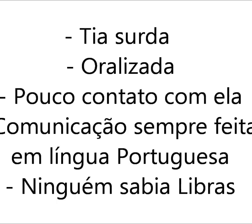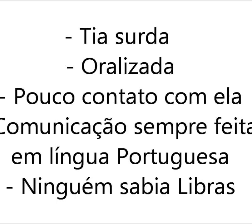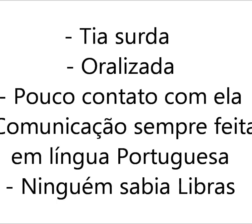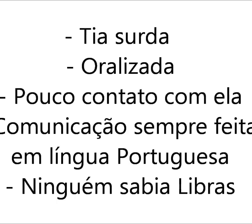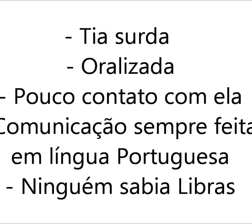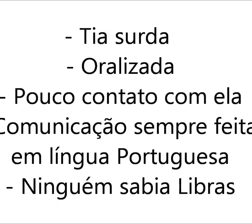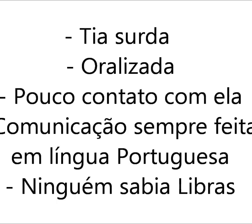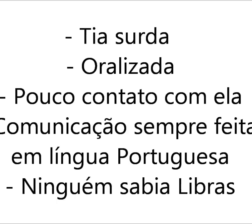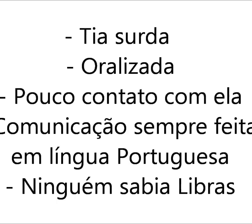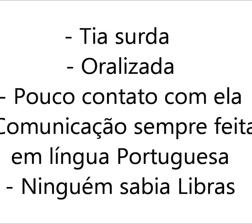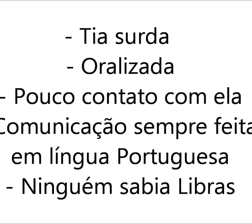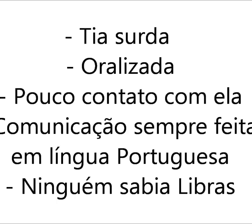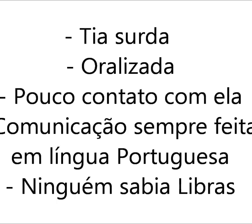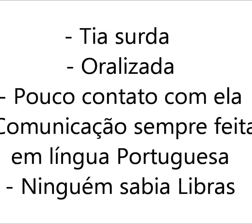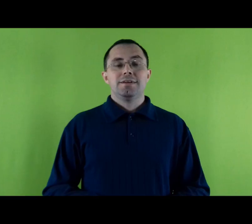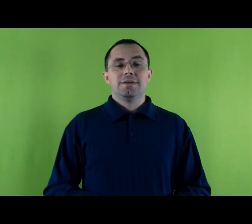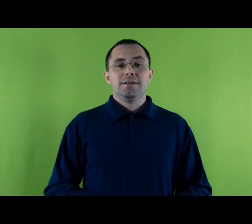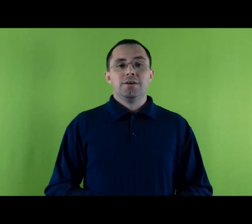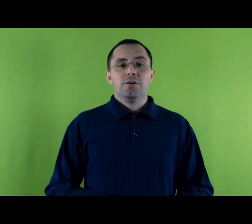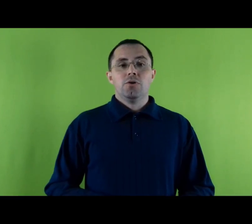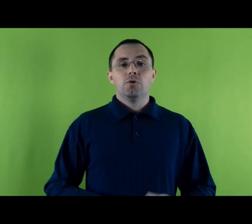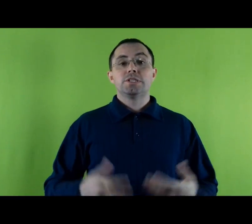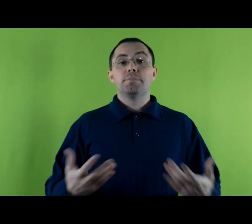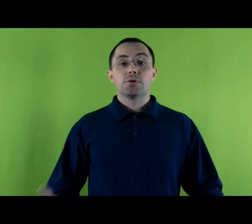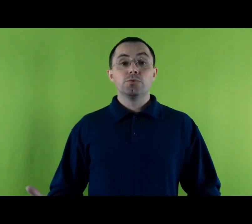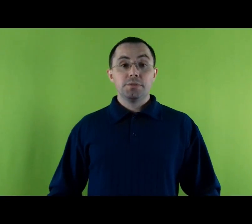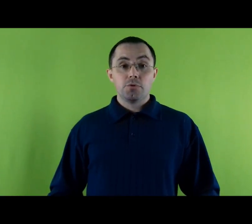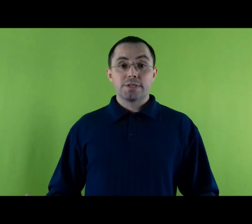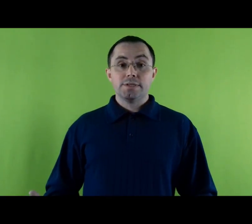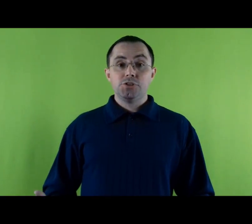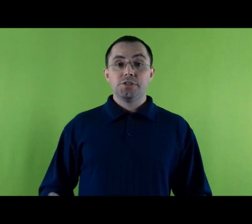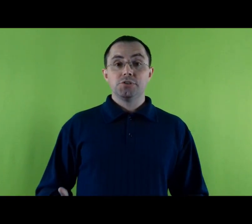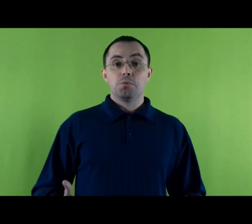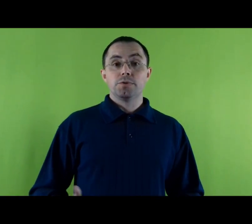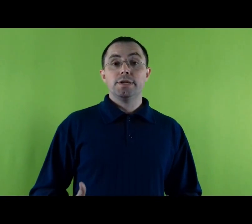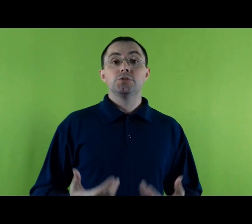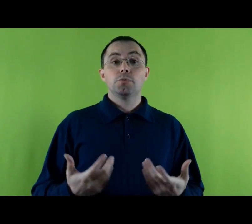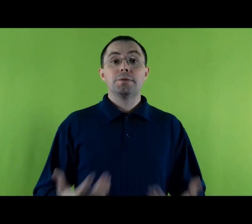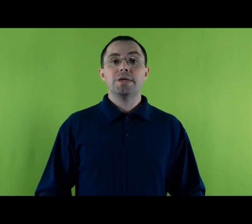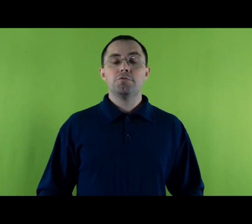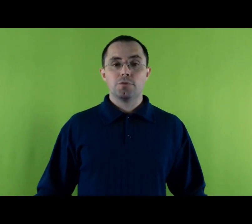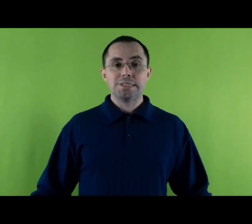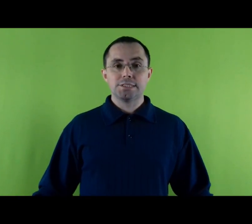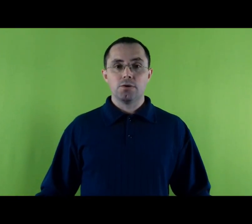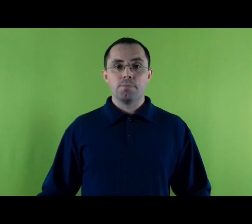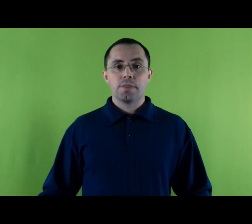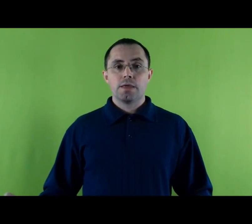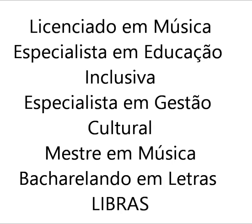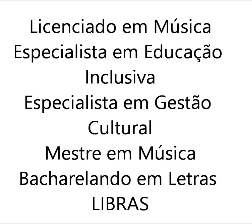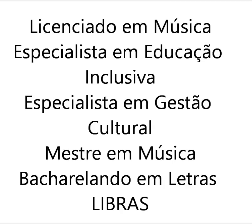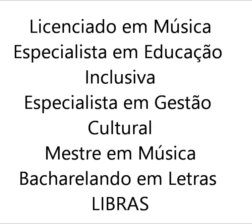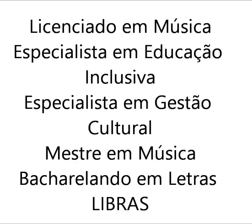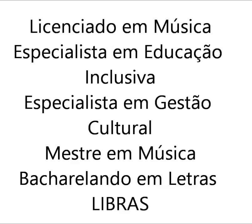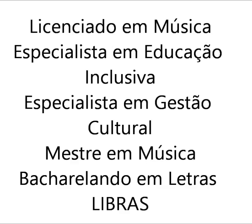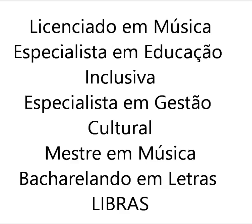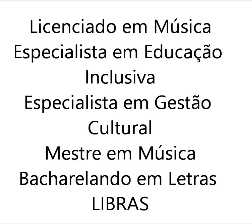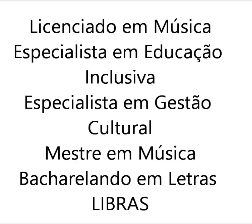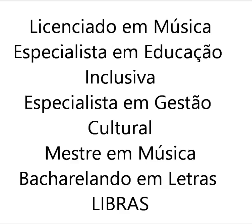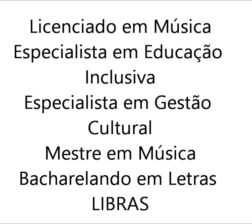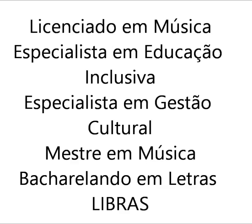uma acomodação em toda a família. Outra pergunta importante de responder é sobre a minha formação. Eu sou